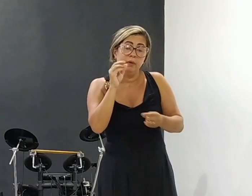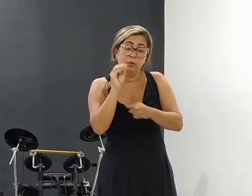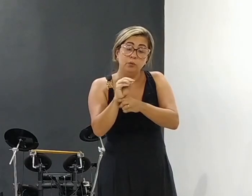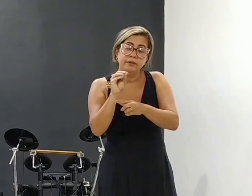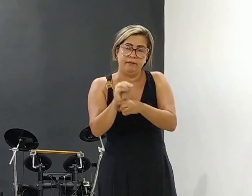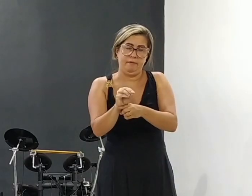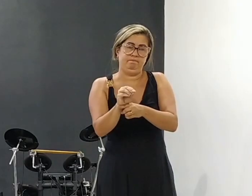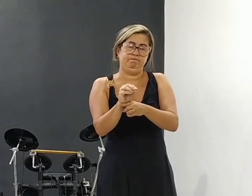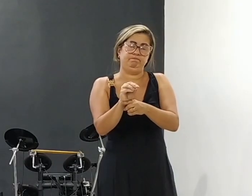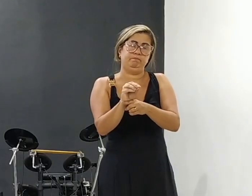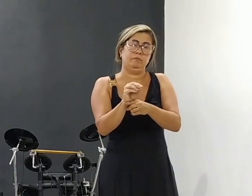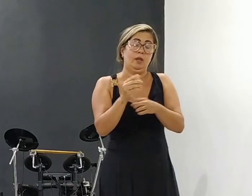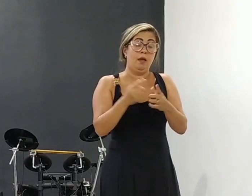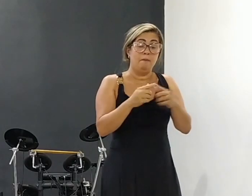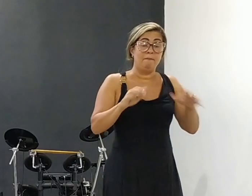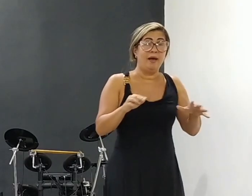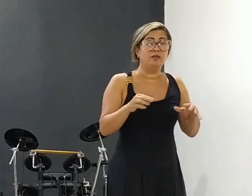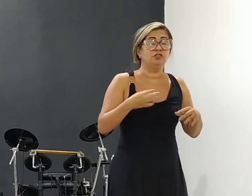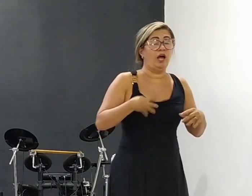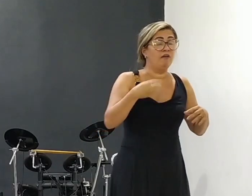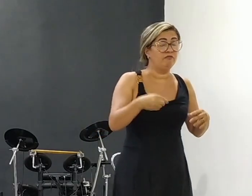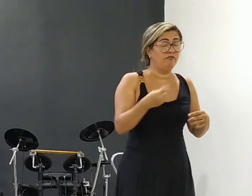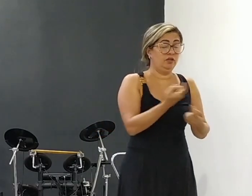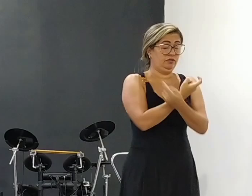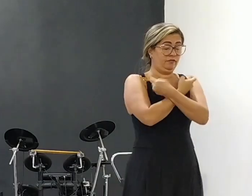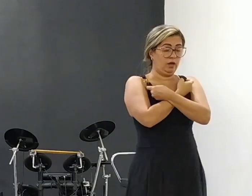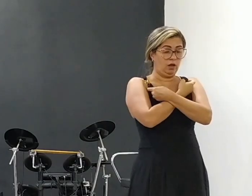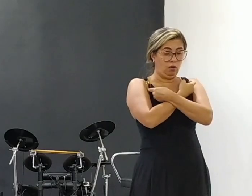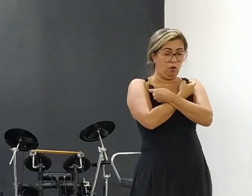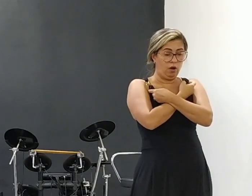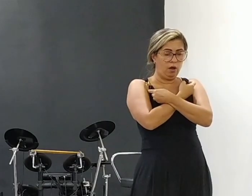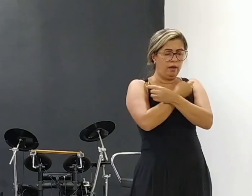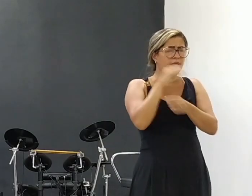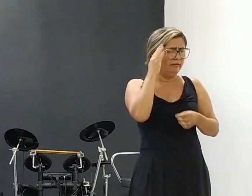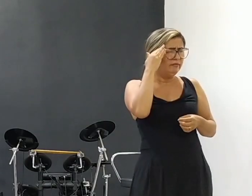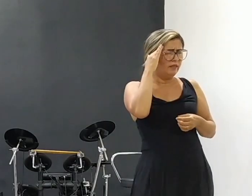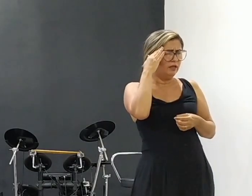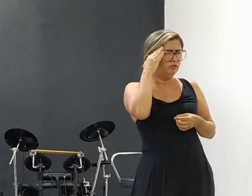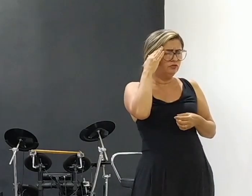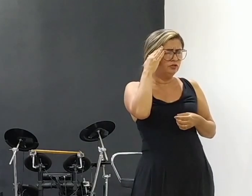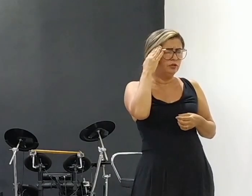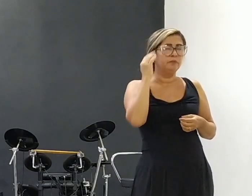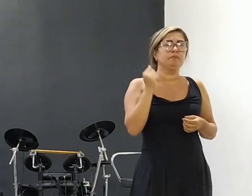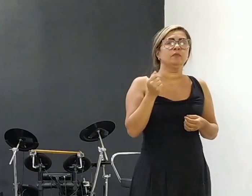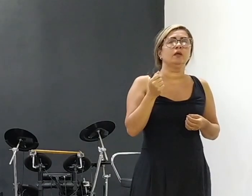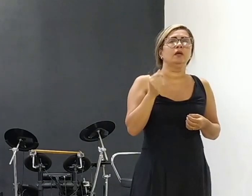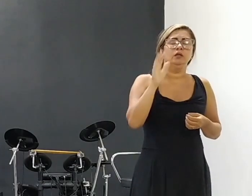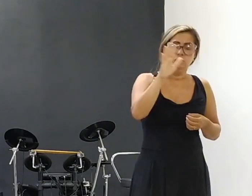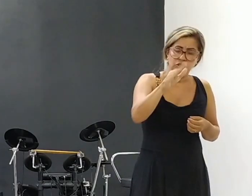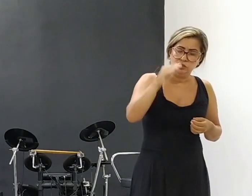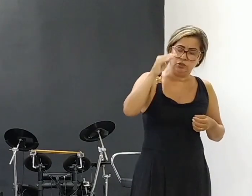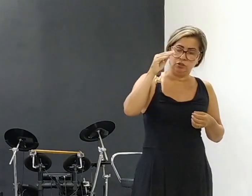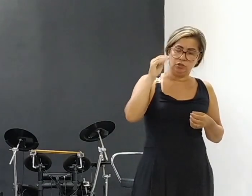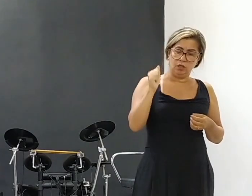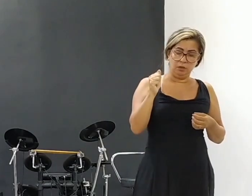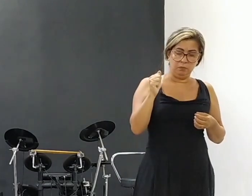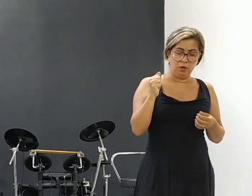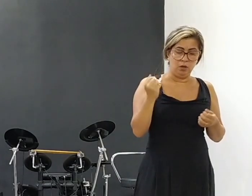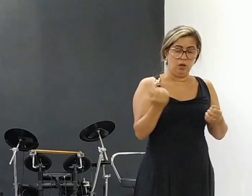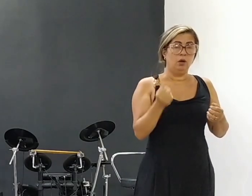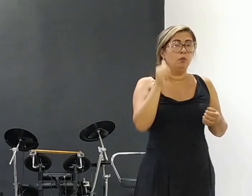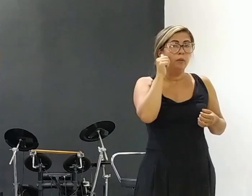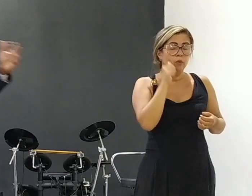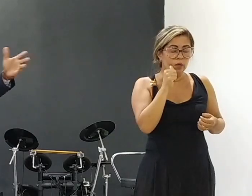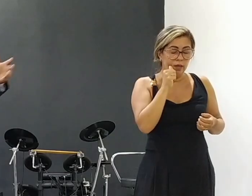dela. E a filha de Faraó então assim atende o que aquela mulher fala e fala: então chama uma